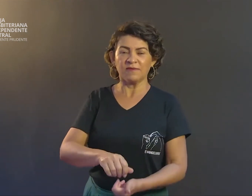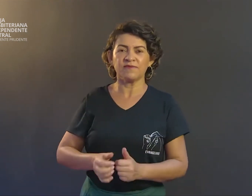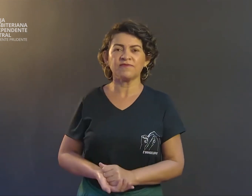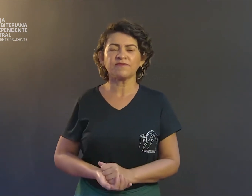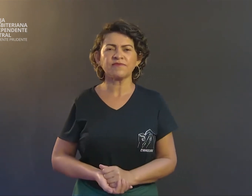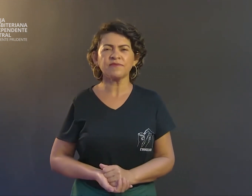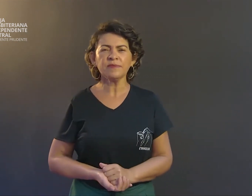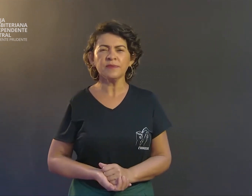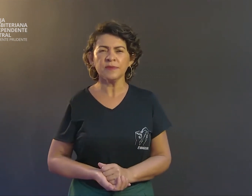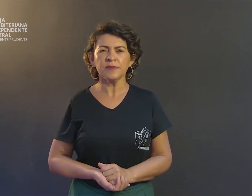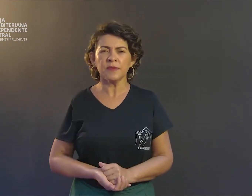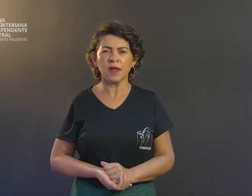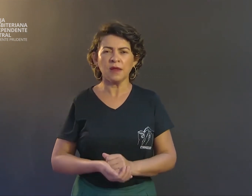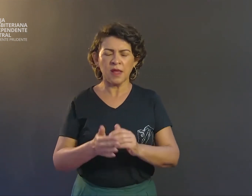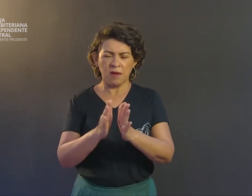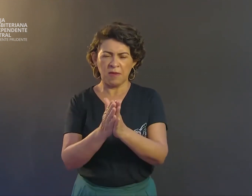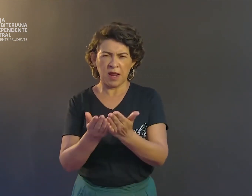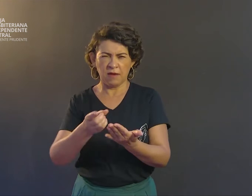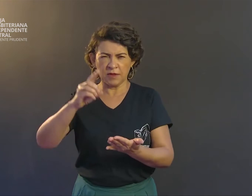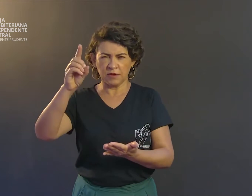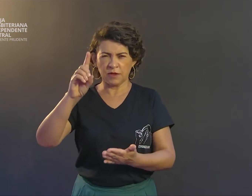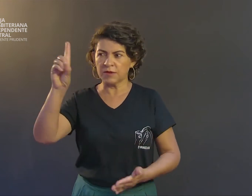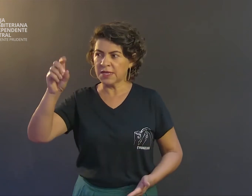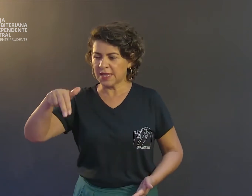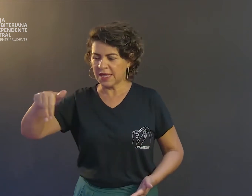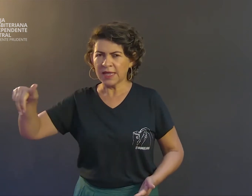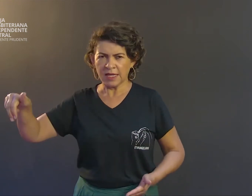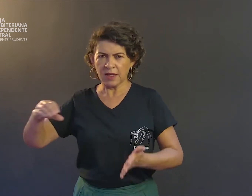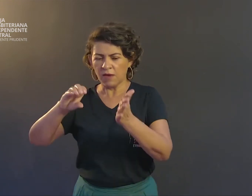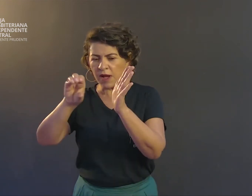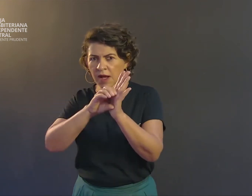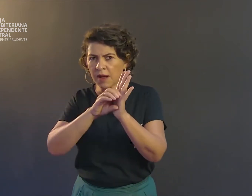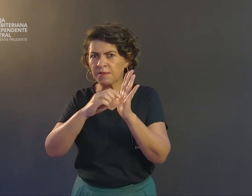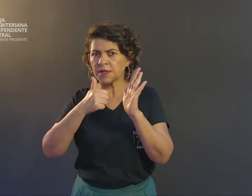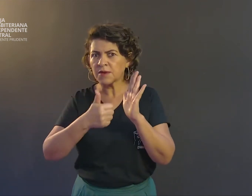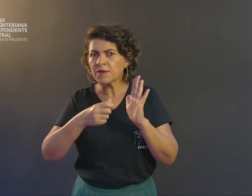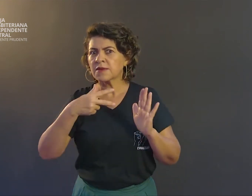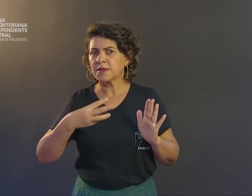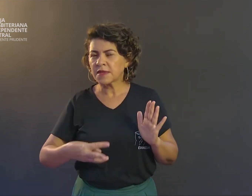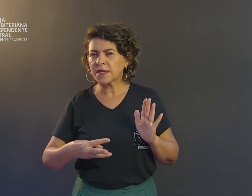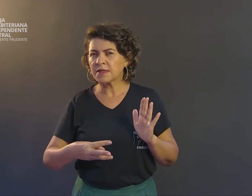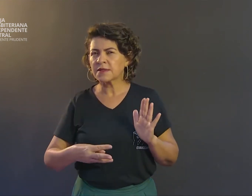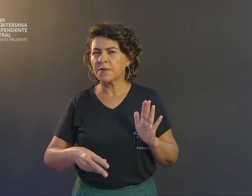No livro de Daniel, capítulo 13, o profeta descreve uma experiência tremenda que teve com